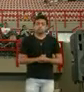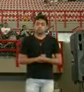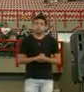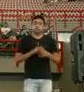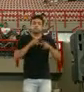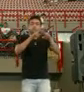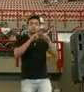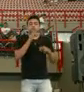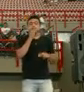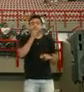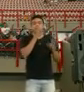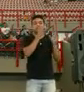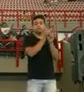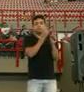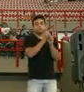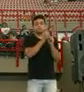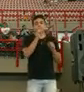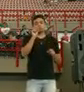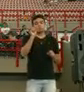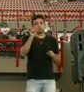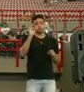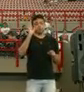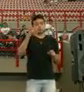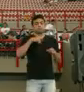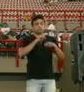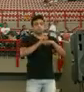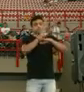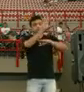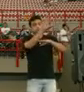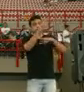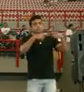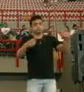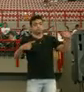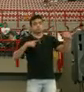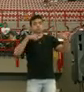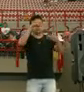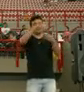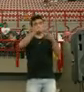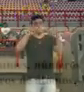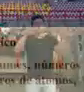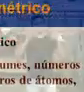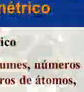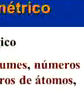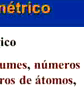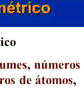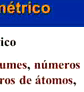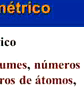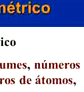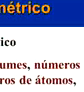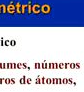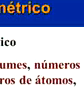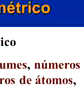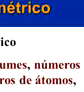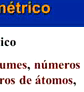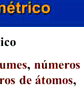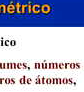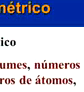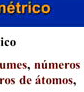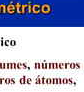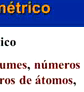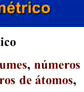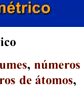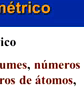Então o que é cálculo estequiométrico? Vai acompanhando aí, ó, que o que está no slide está também na sua apostila. Um cálculo estequiométrico, nós vamos